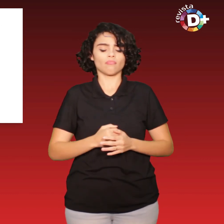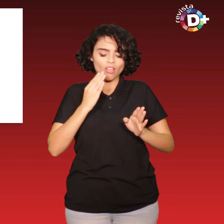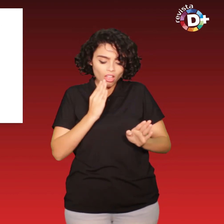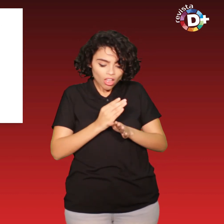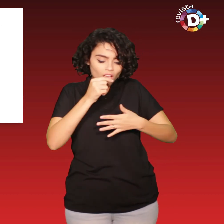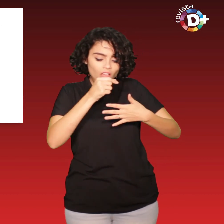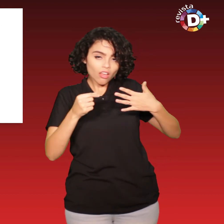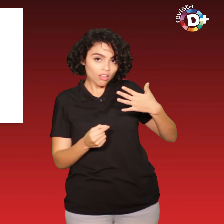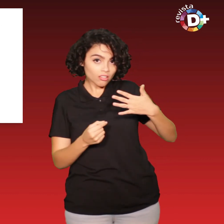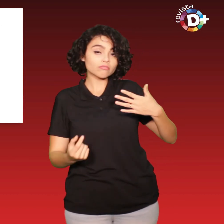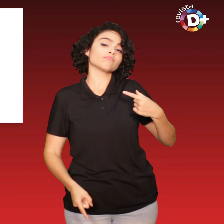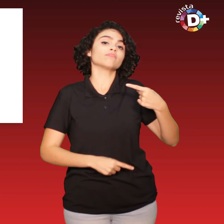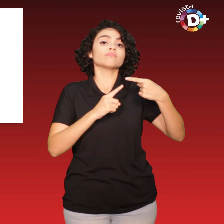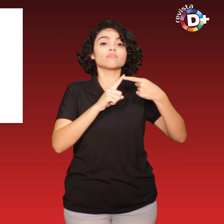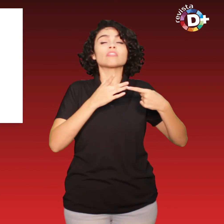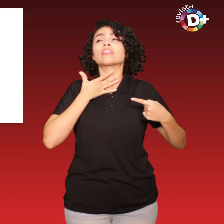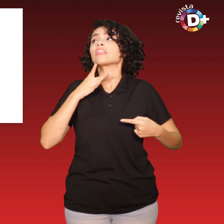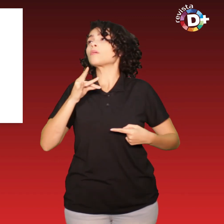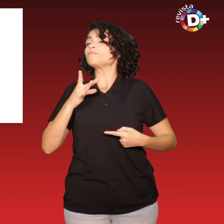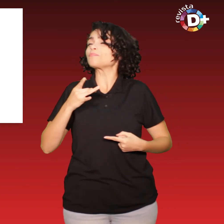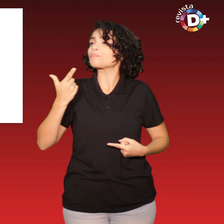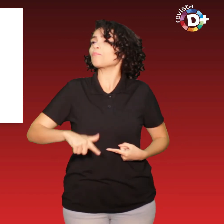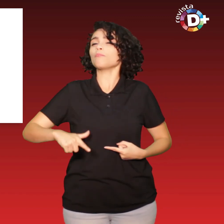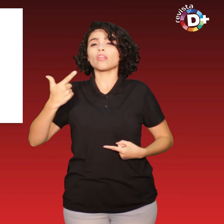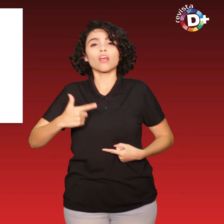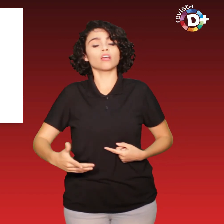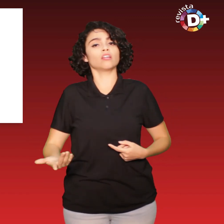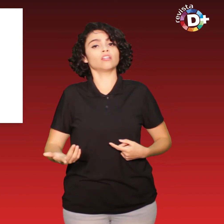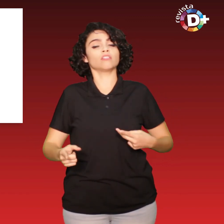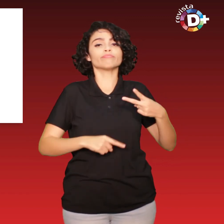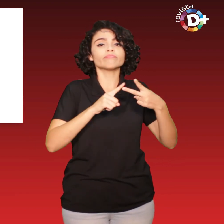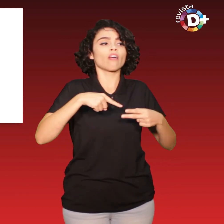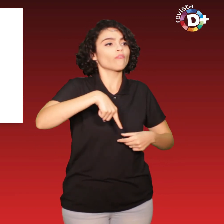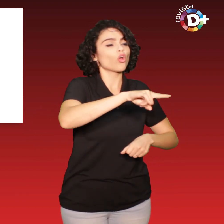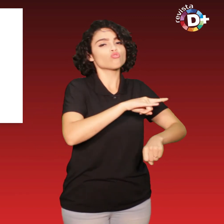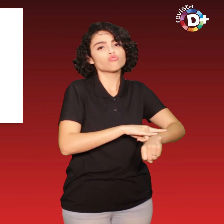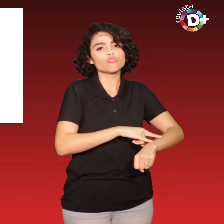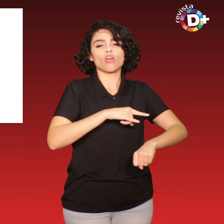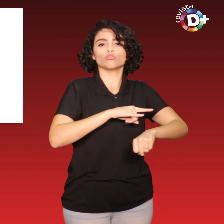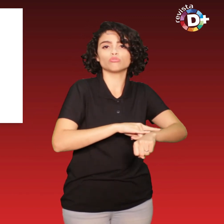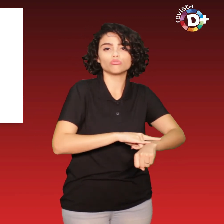gerais: sede excessiva, frequente ato de urinar,